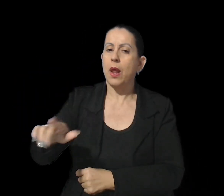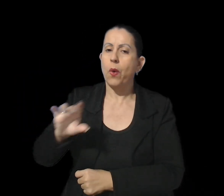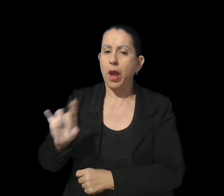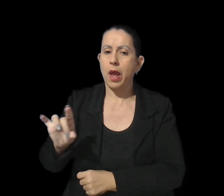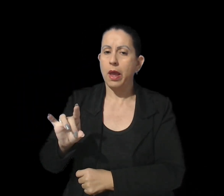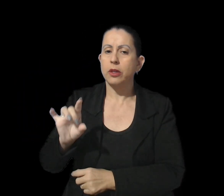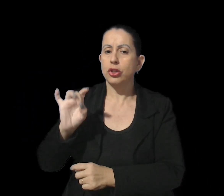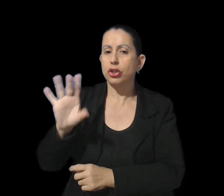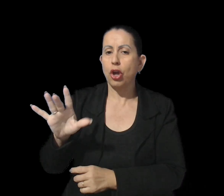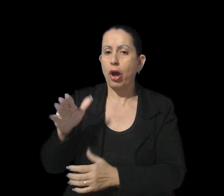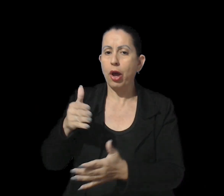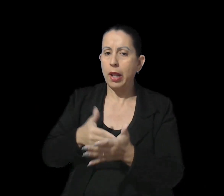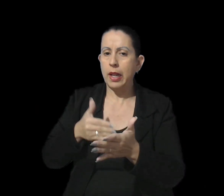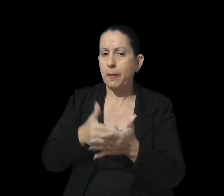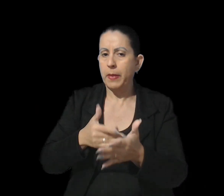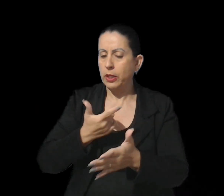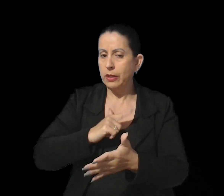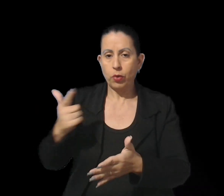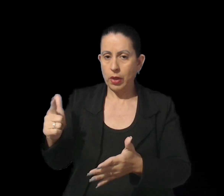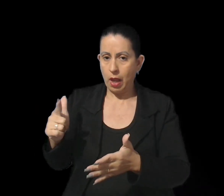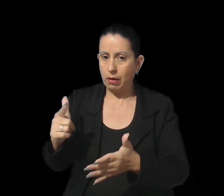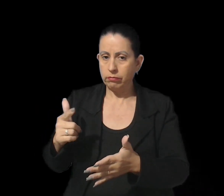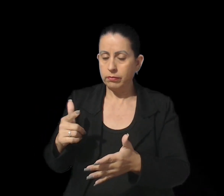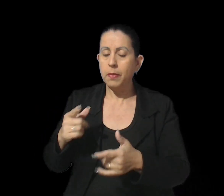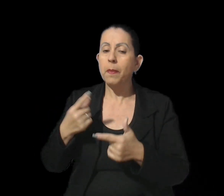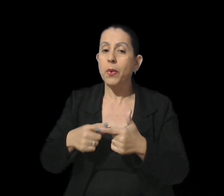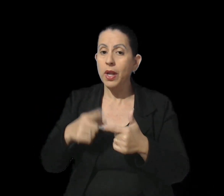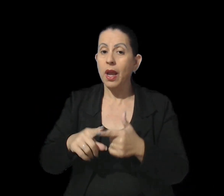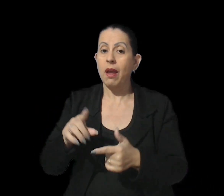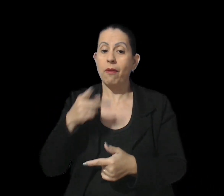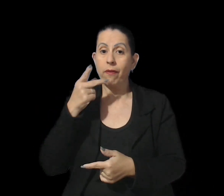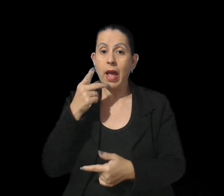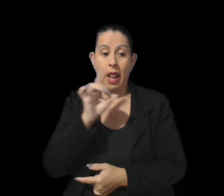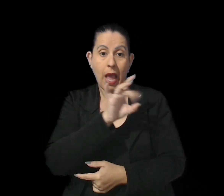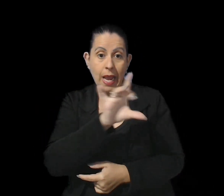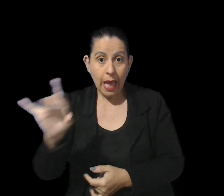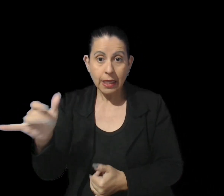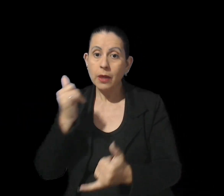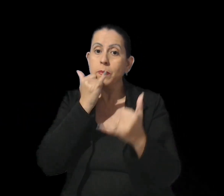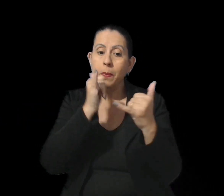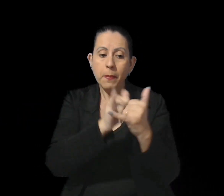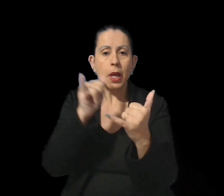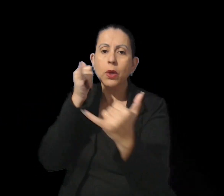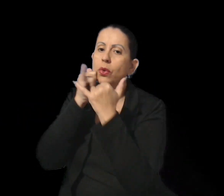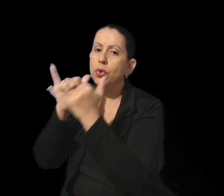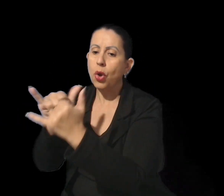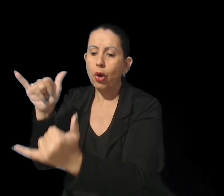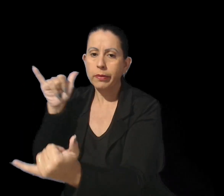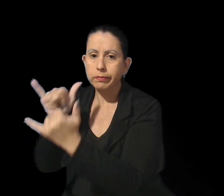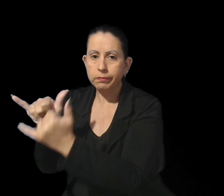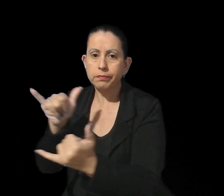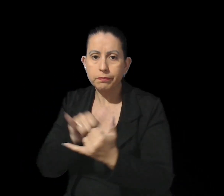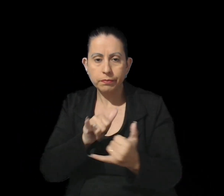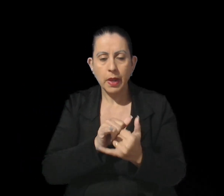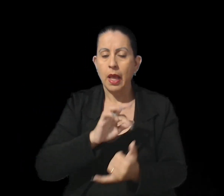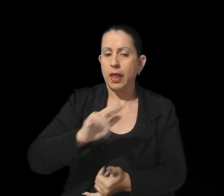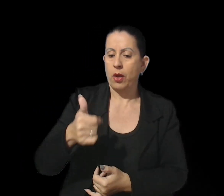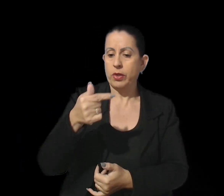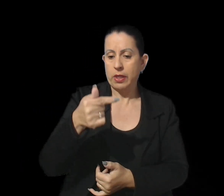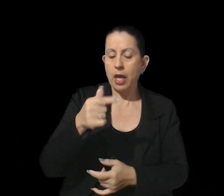deve ter limites, quando diz que cada um perdoe ao seu irmão, não 7 vezes, mas